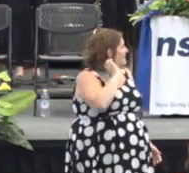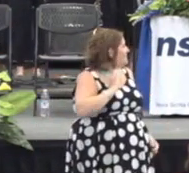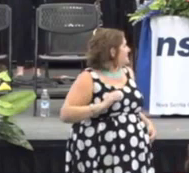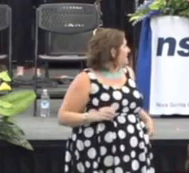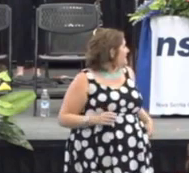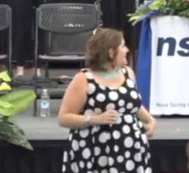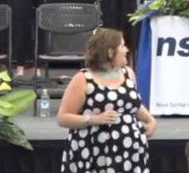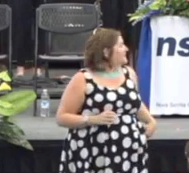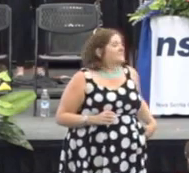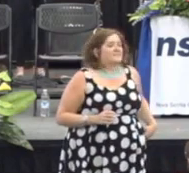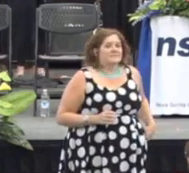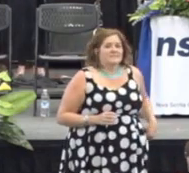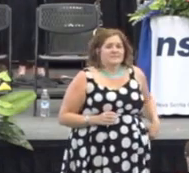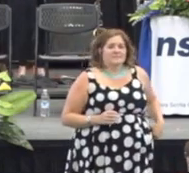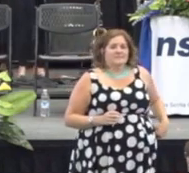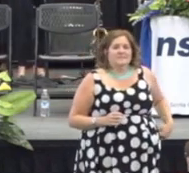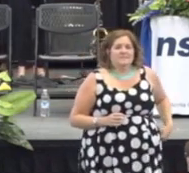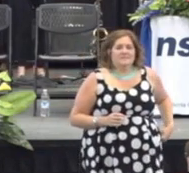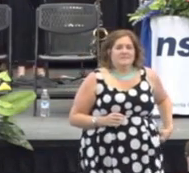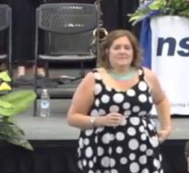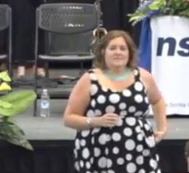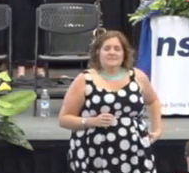No, it's fine.